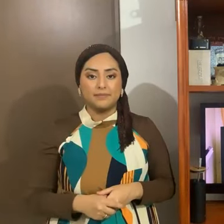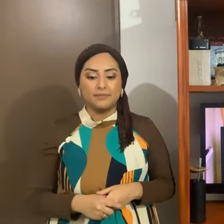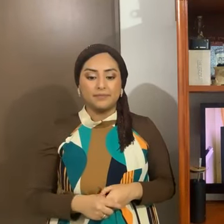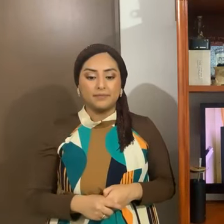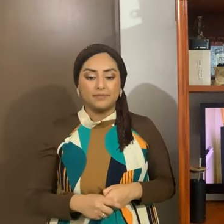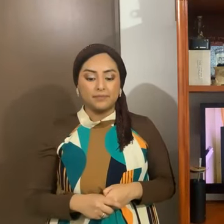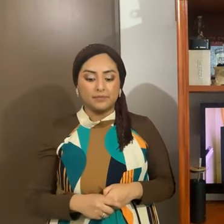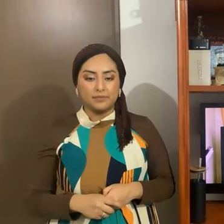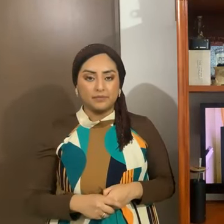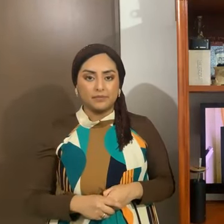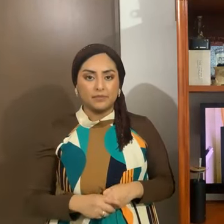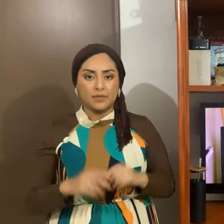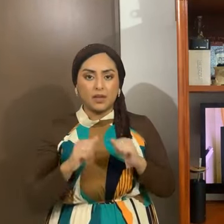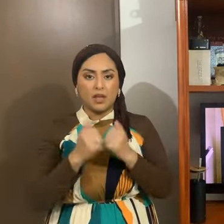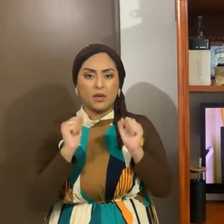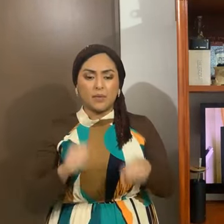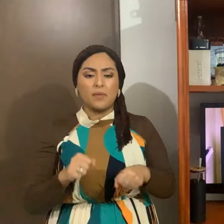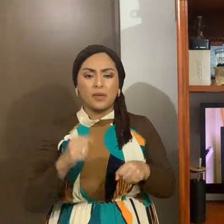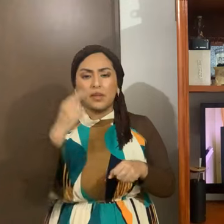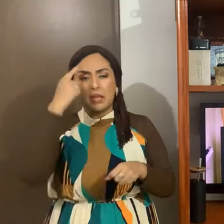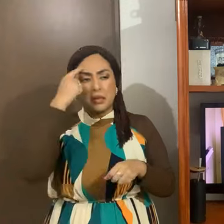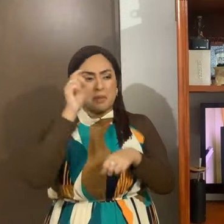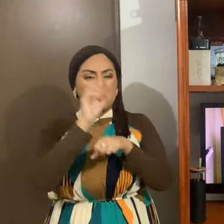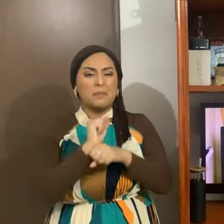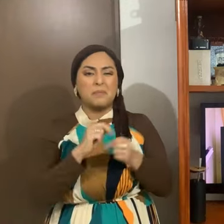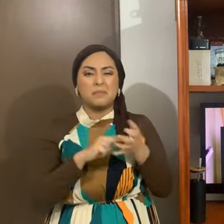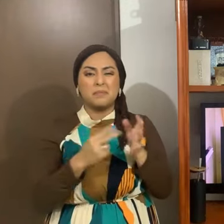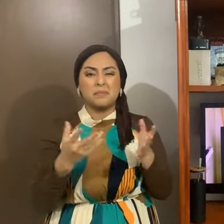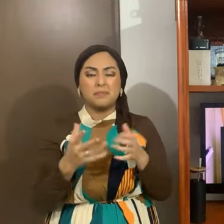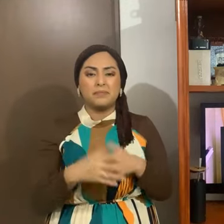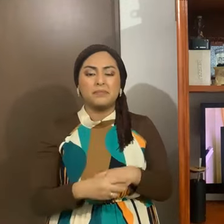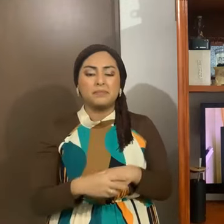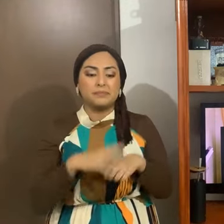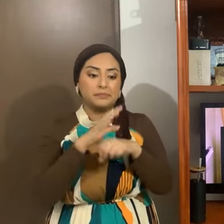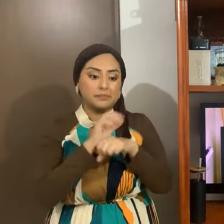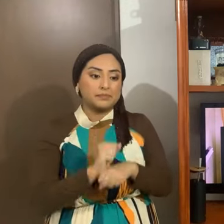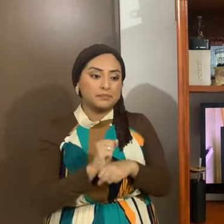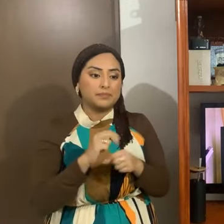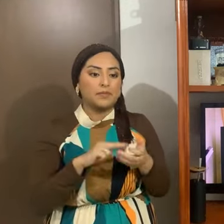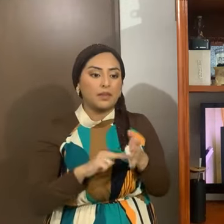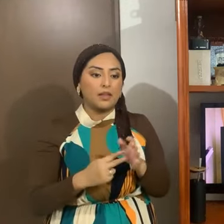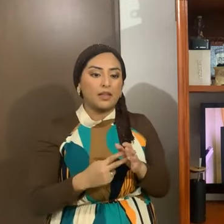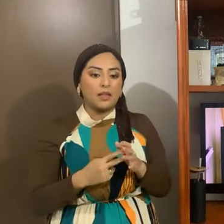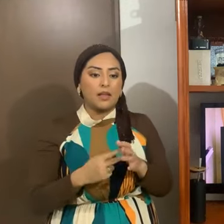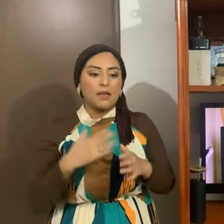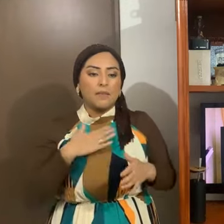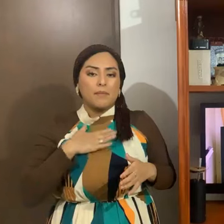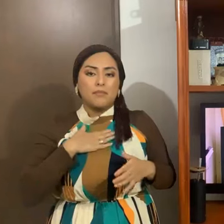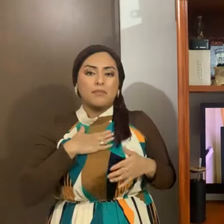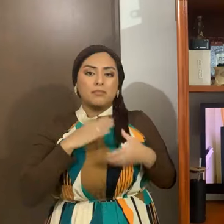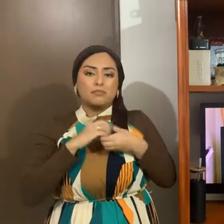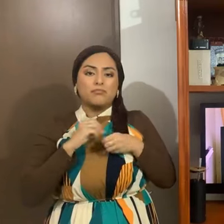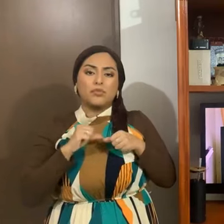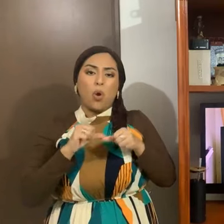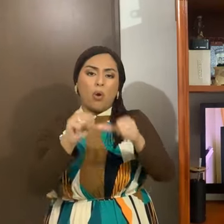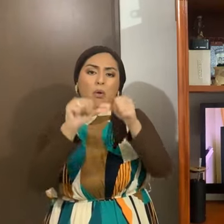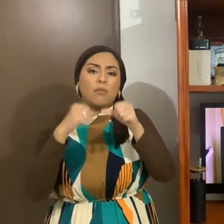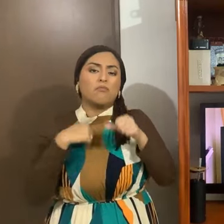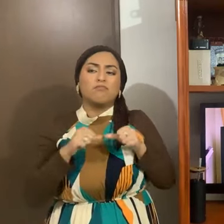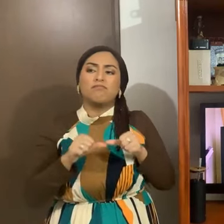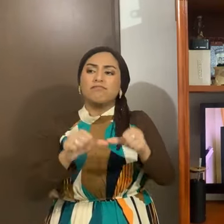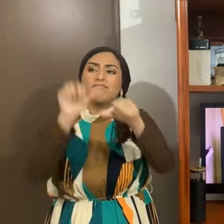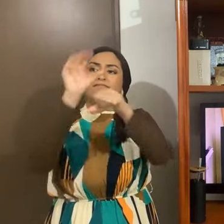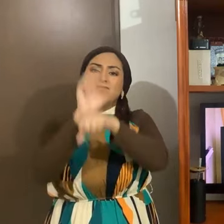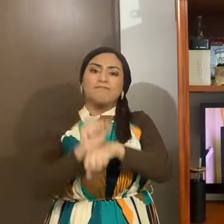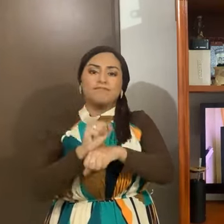práctica. ¿Cómo podemos definir los hábitos? Ya lo dije hace un momento, un hábito es una costumbre. Una costumbre. Vamos a